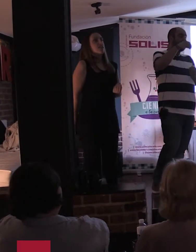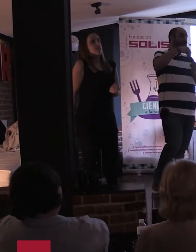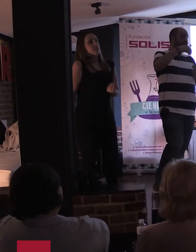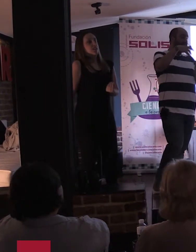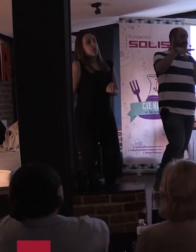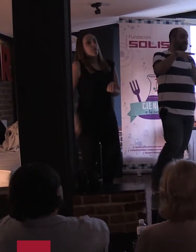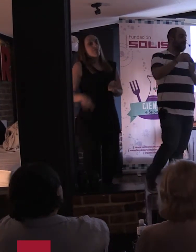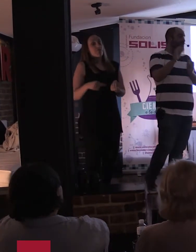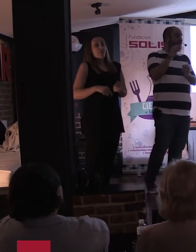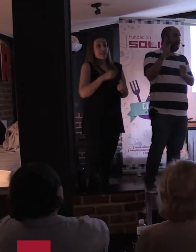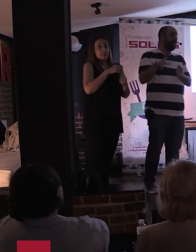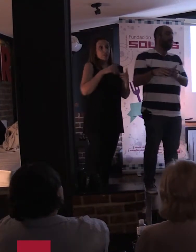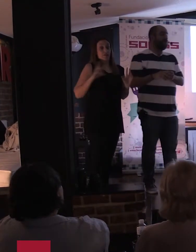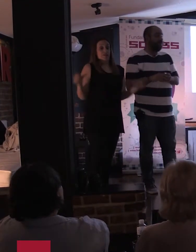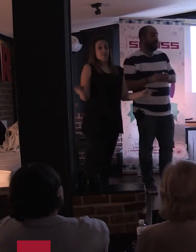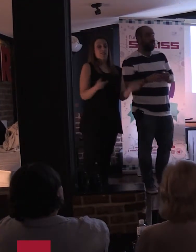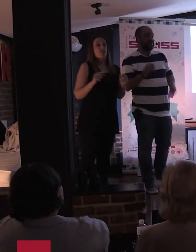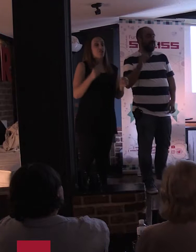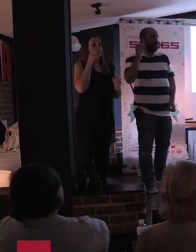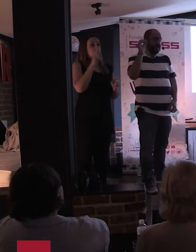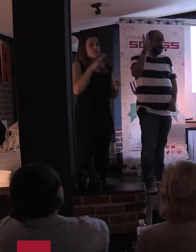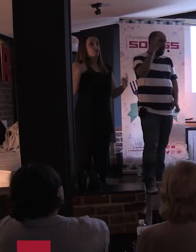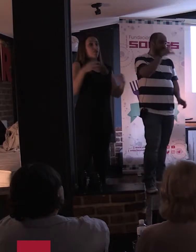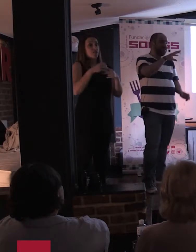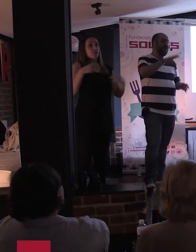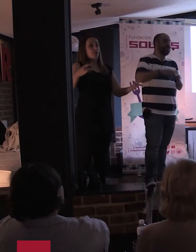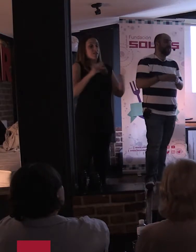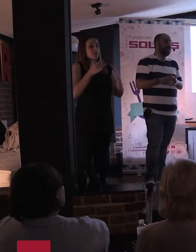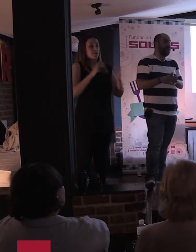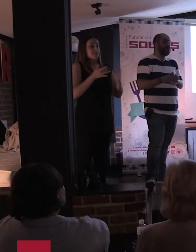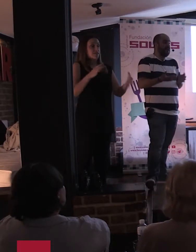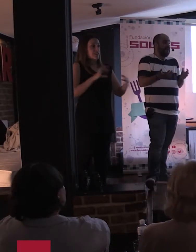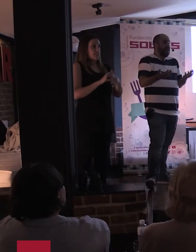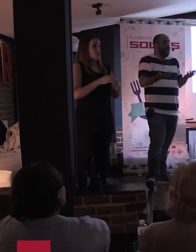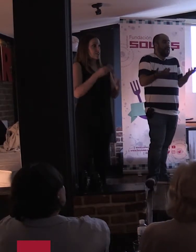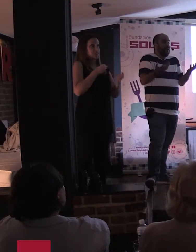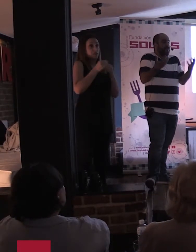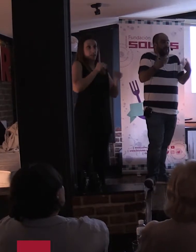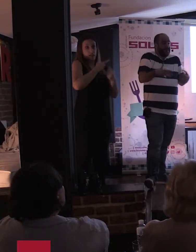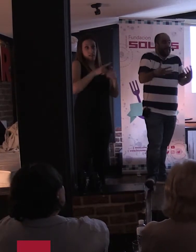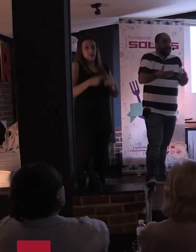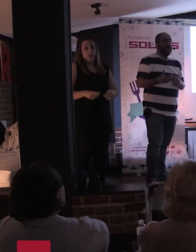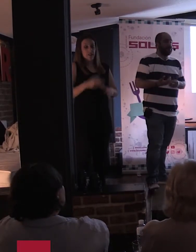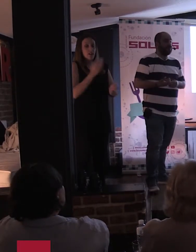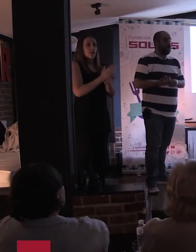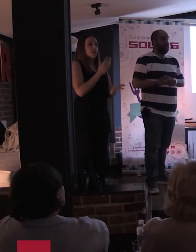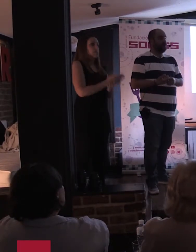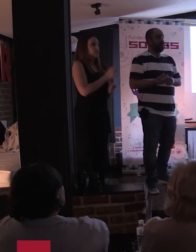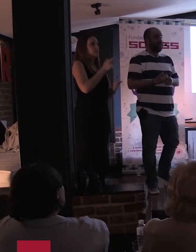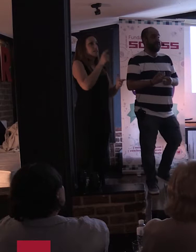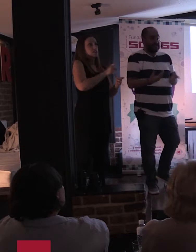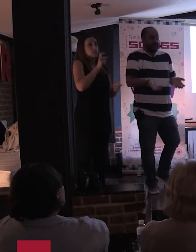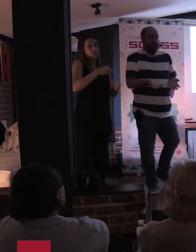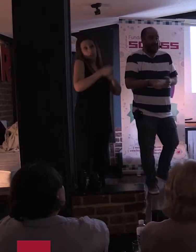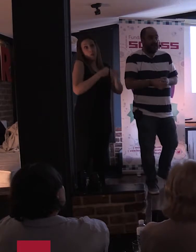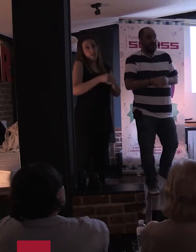Estos electrodos que habéis visto que interaccionan con las neuronas, que los hacemos de muy diferentes materiales, la parte de la gente que los hace son químicos. O